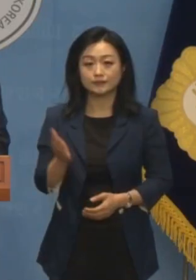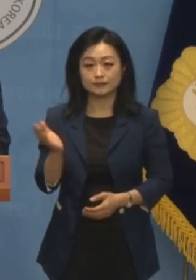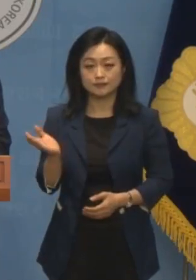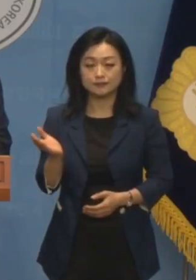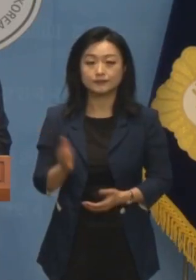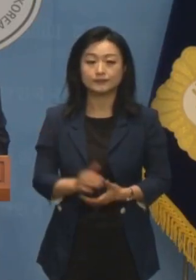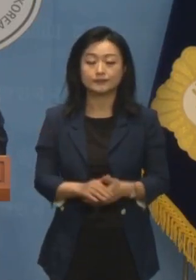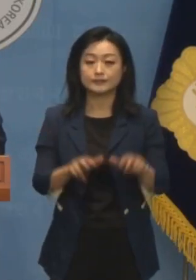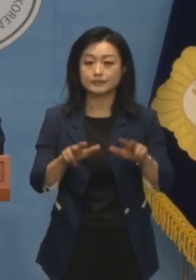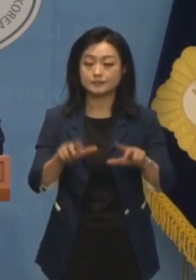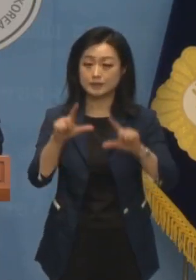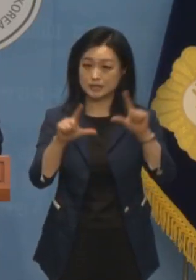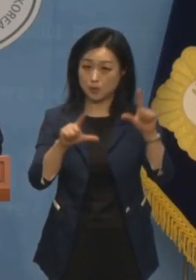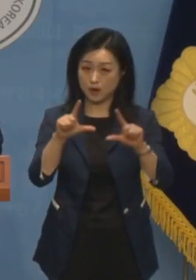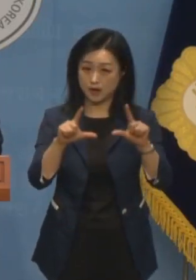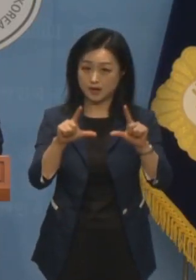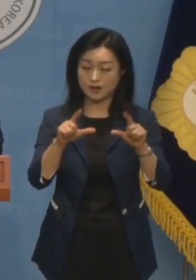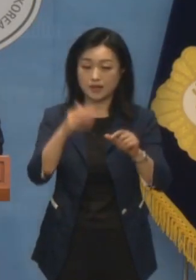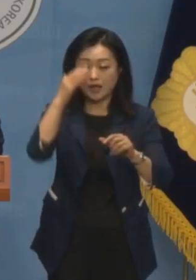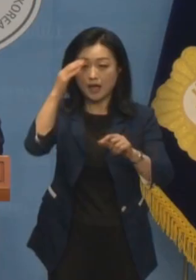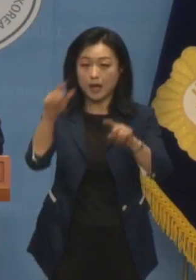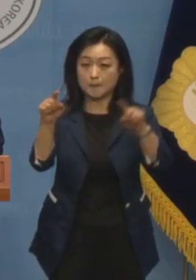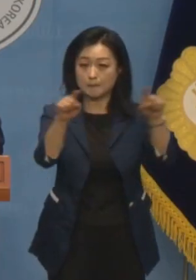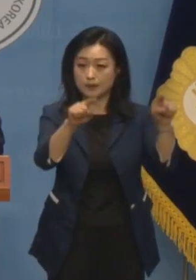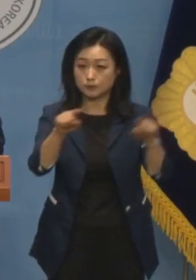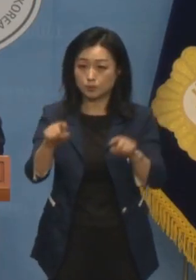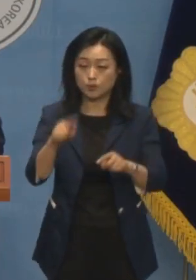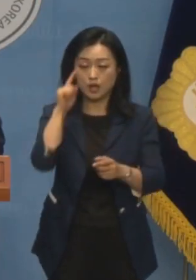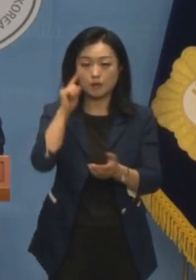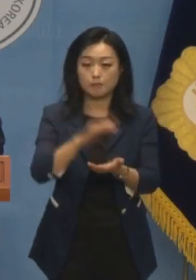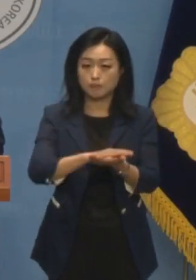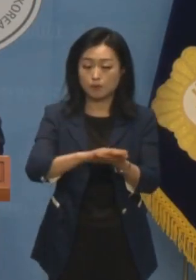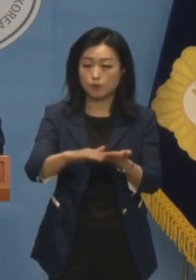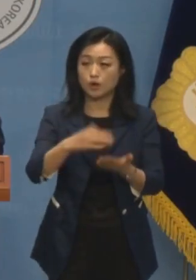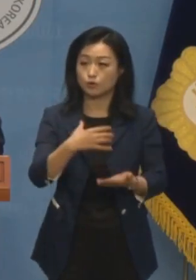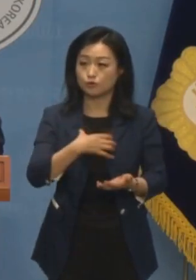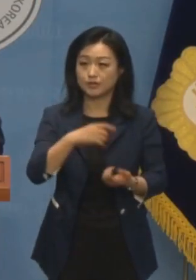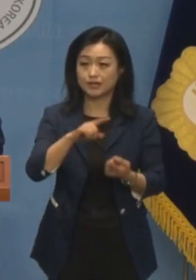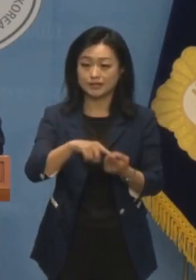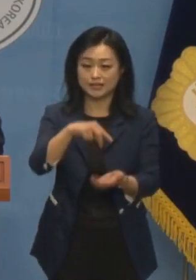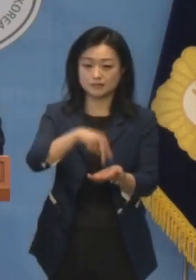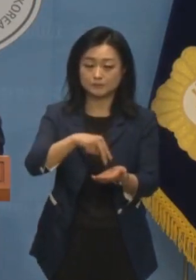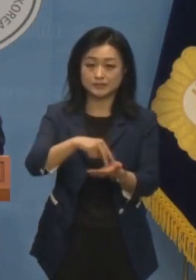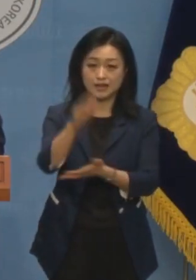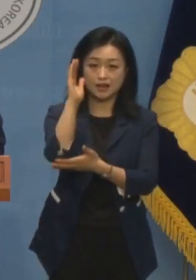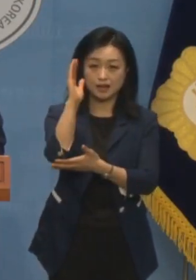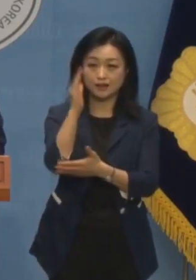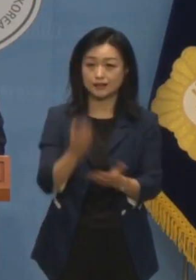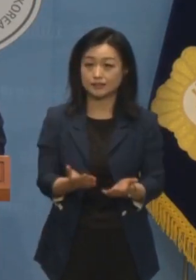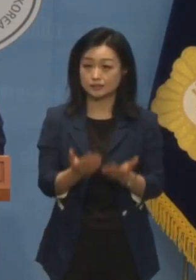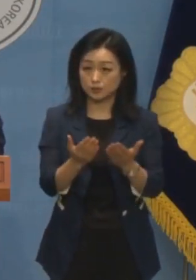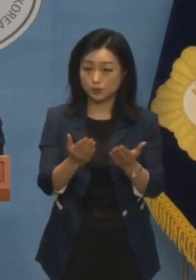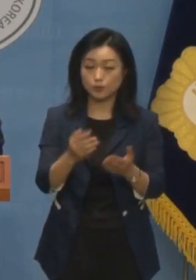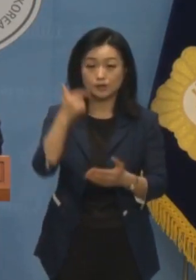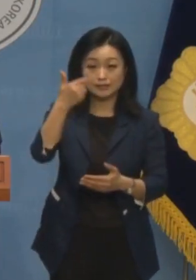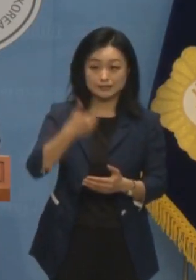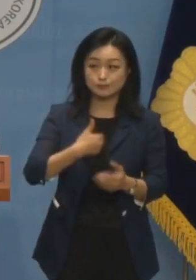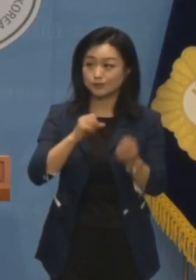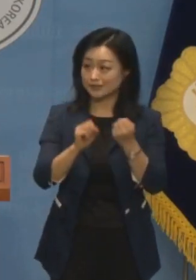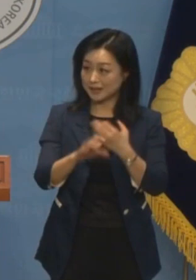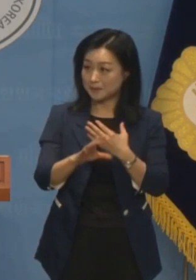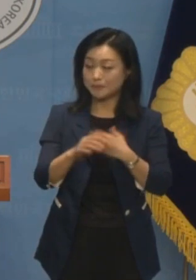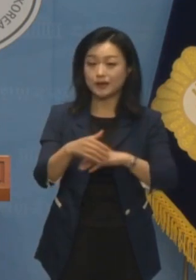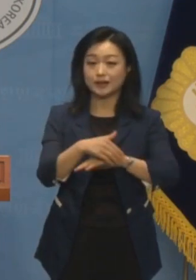후보께서 지금 현재 한반도 평화 위기에 대한 입장을 발표하시고 이후에 질의응답을